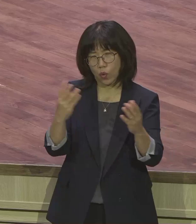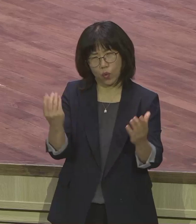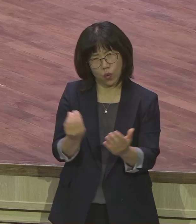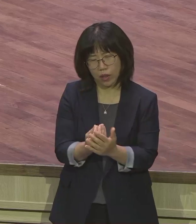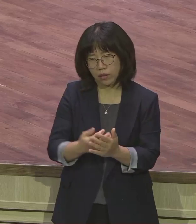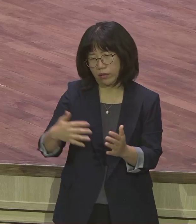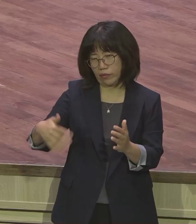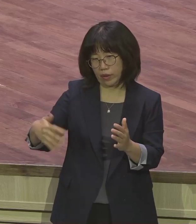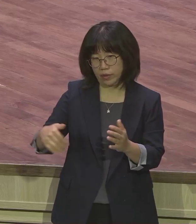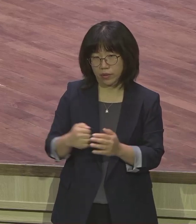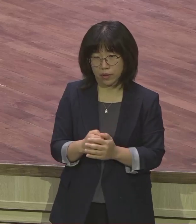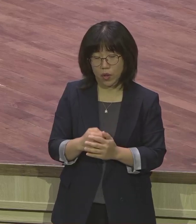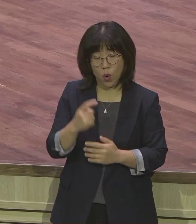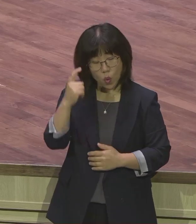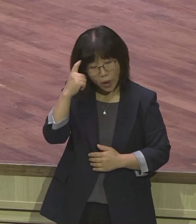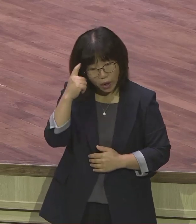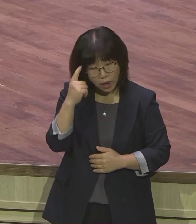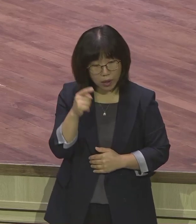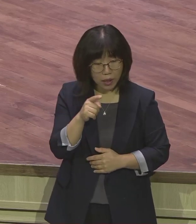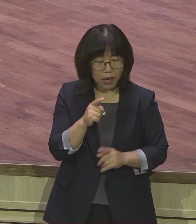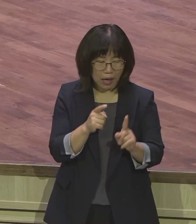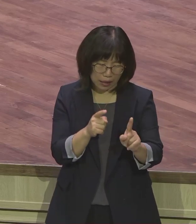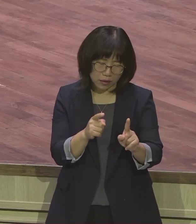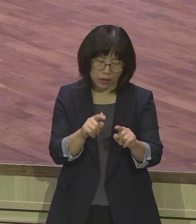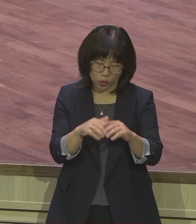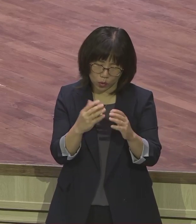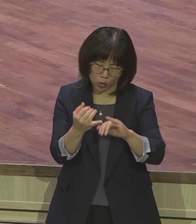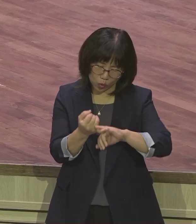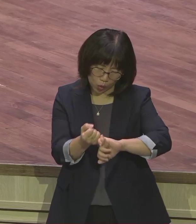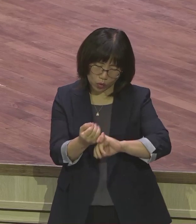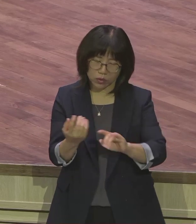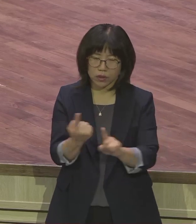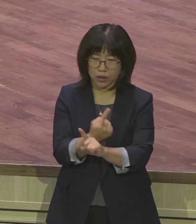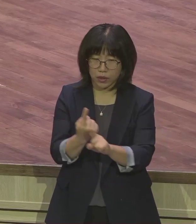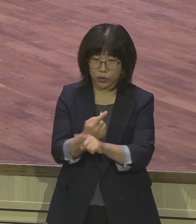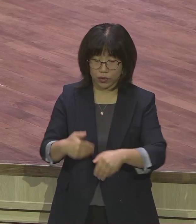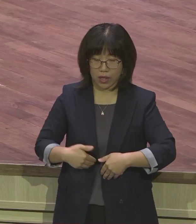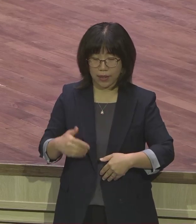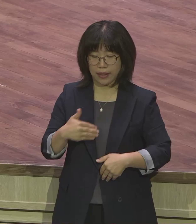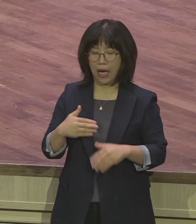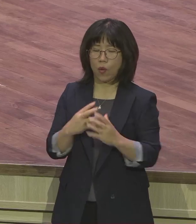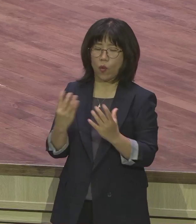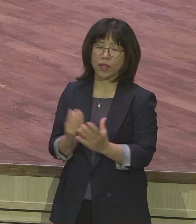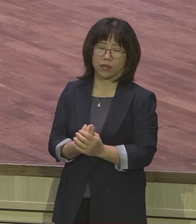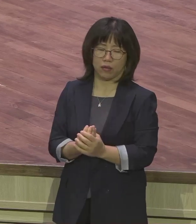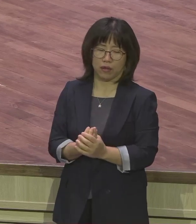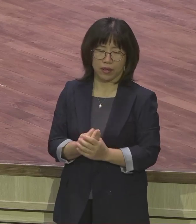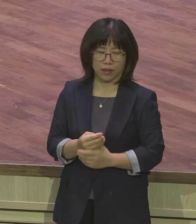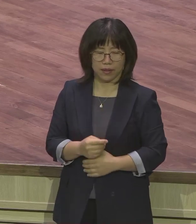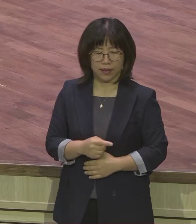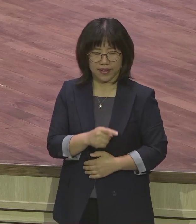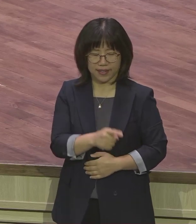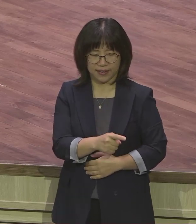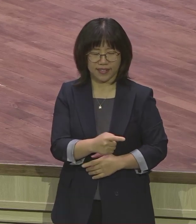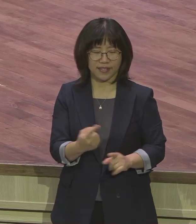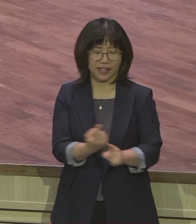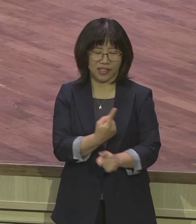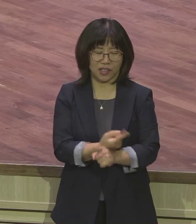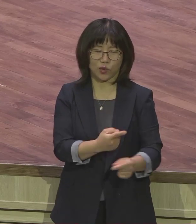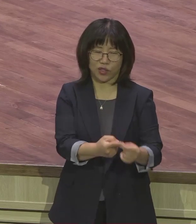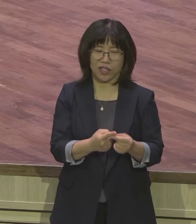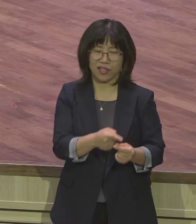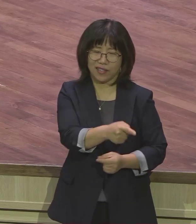없어요. 한 부모는 치유받아야 돼요. 누구나 나 마찬가지. 나는 완전하다. 그게 치유받을 대상이에요. 이뤄요.